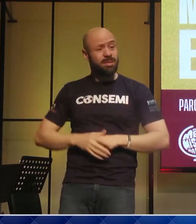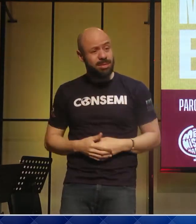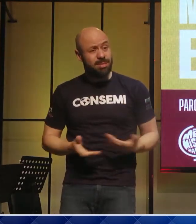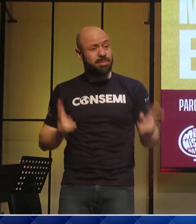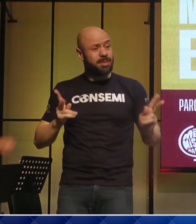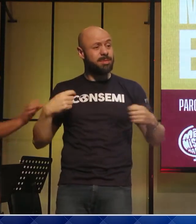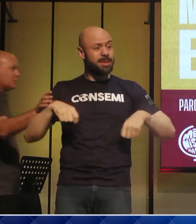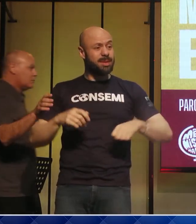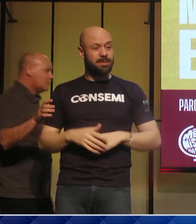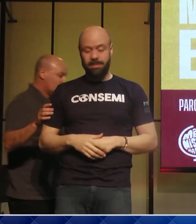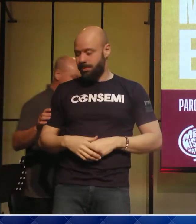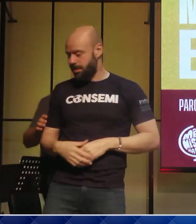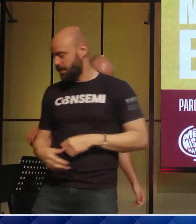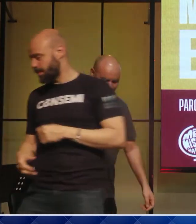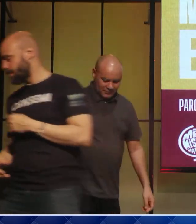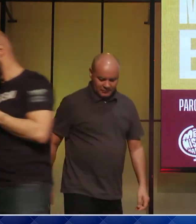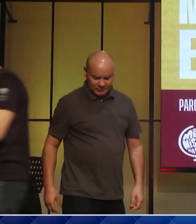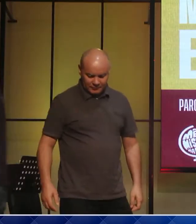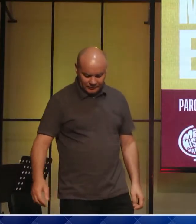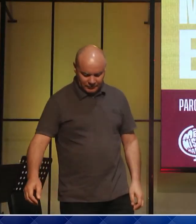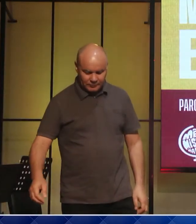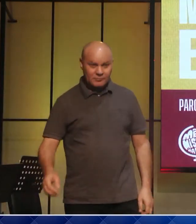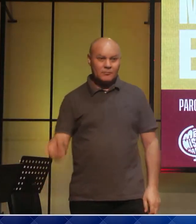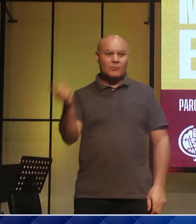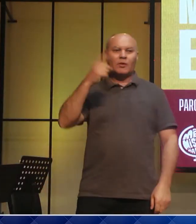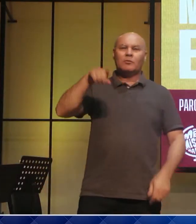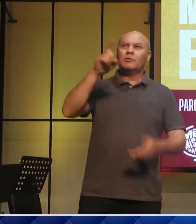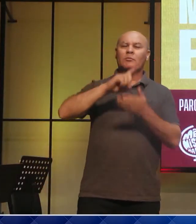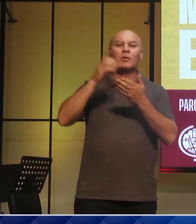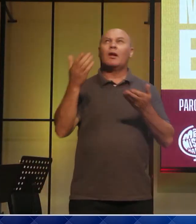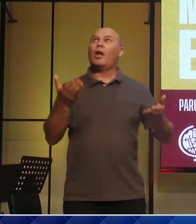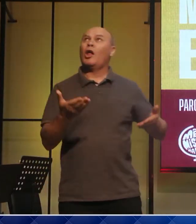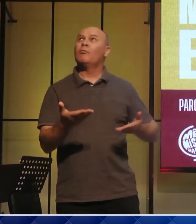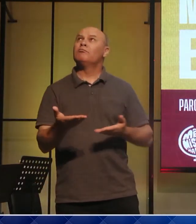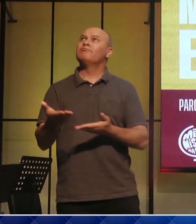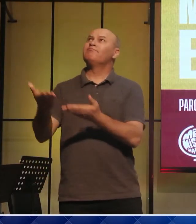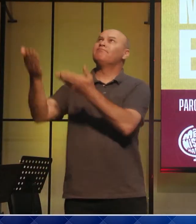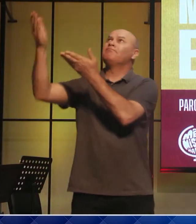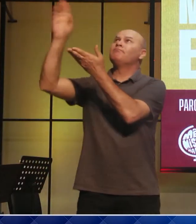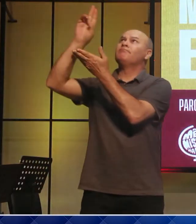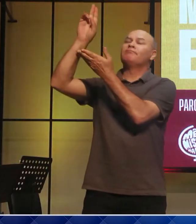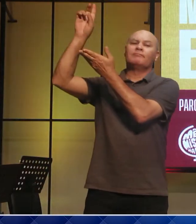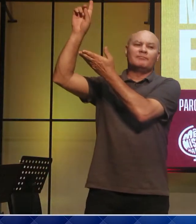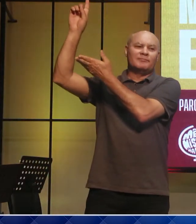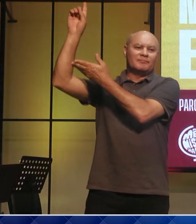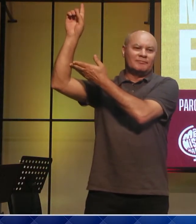Deus. Exaltar o nome de Deus.